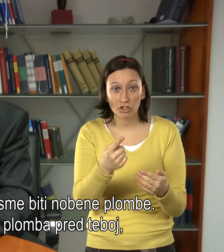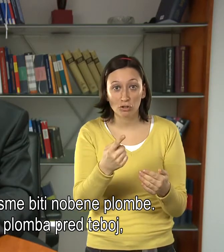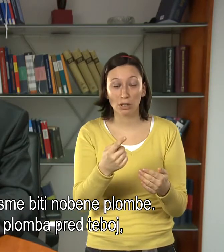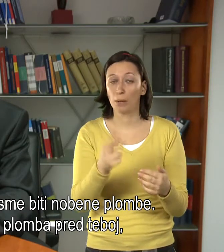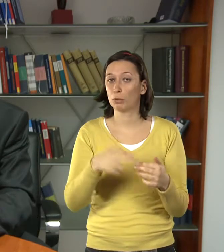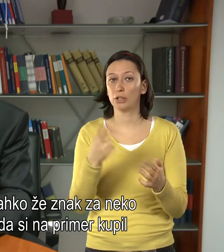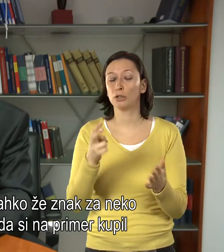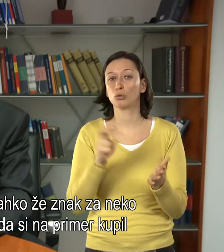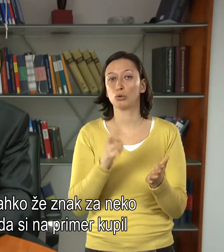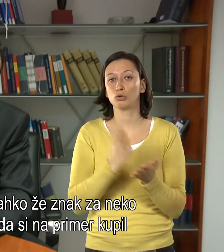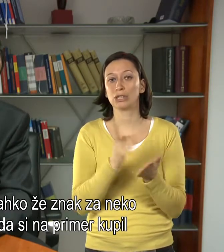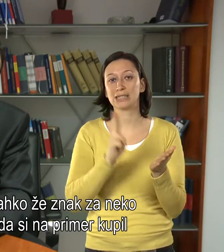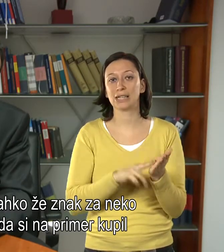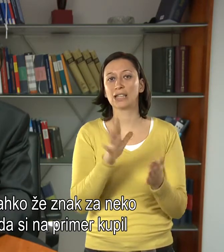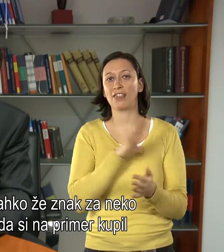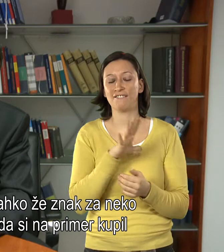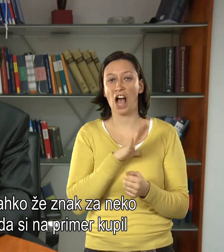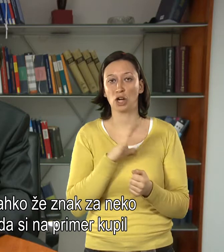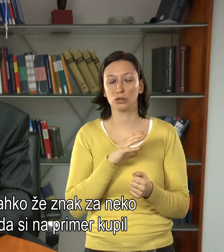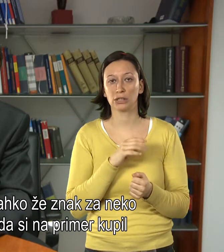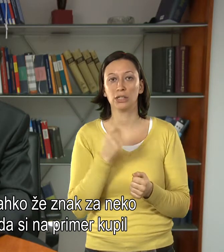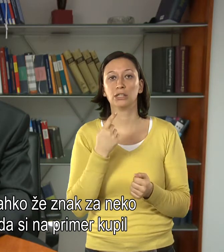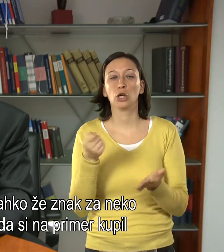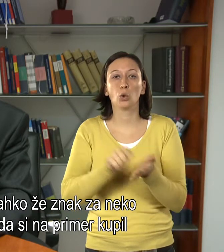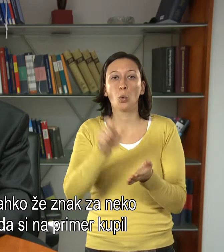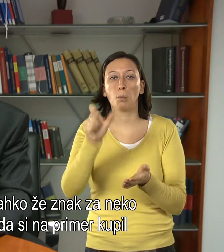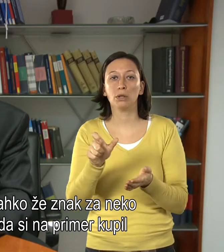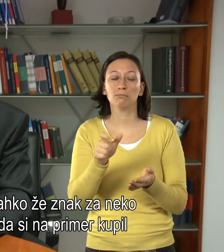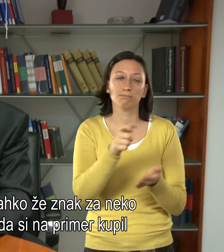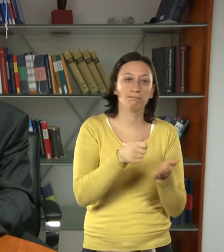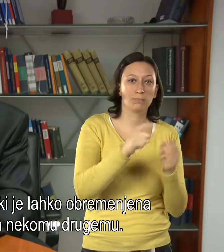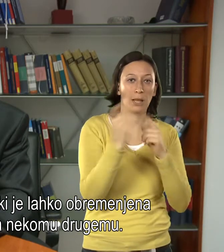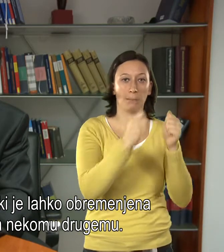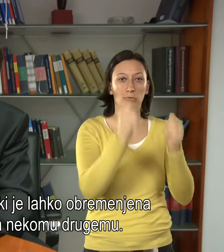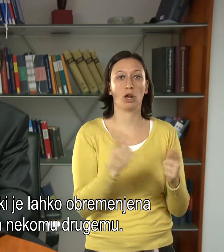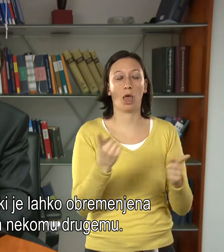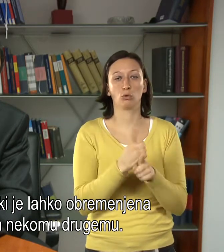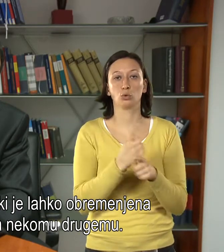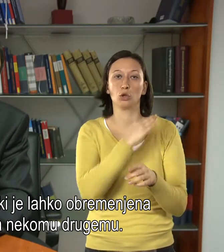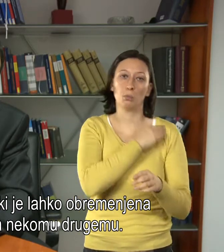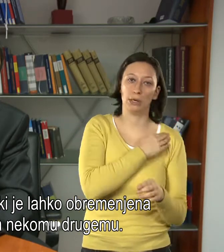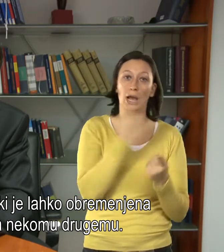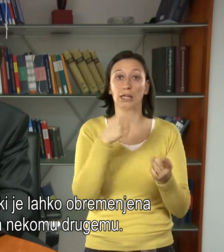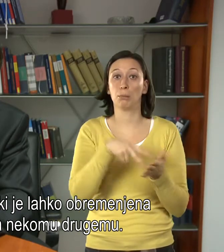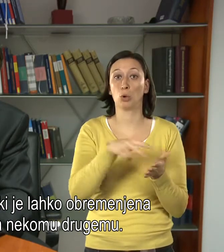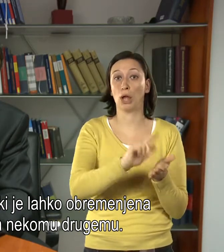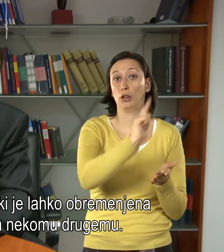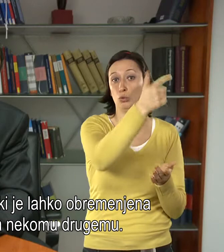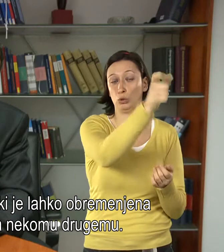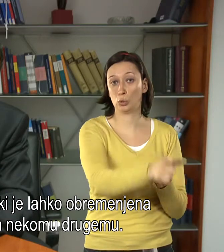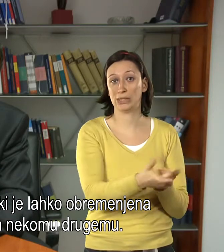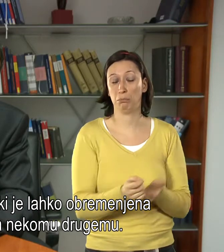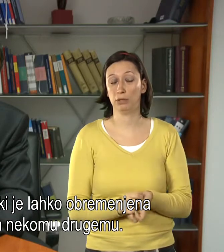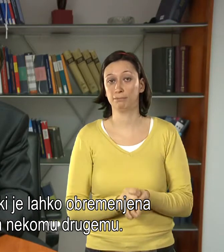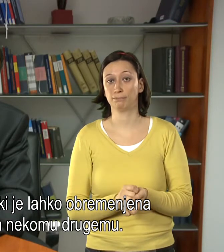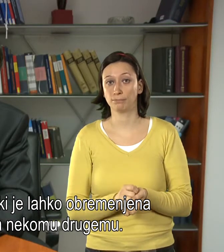teboj, potem je to že znak za neko nevarnost. Da si kupil nepremičnino, ki je lahko tudi obremenjena ali ki je prodana nekomu